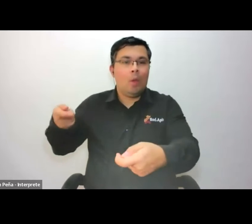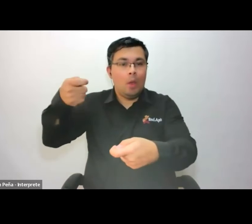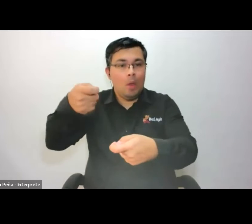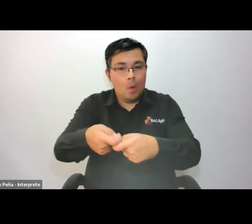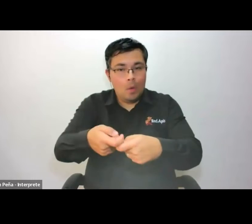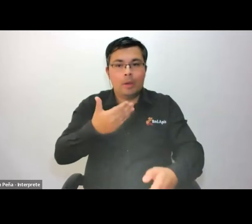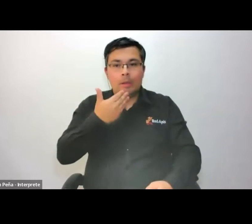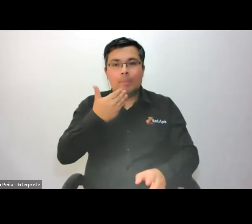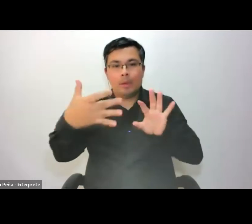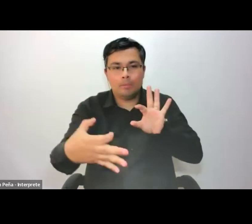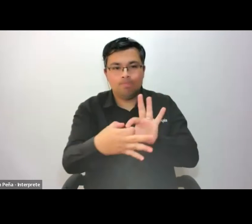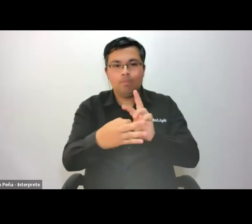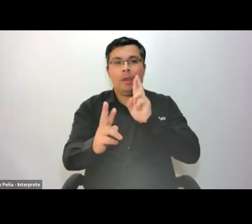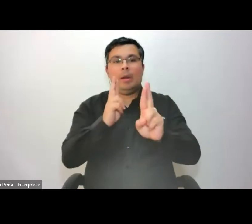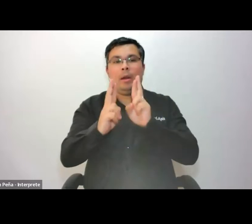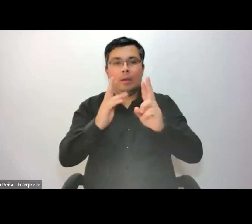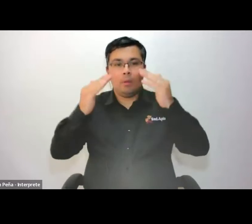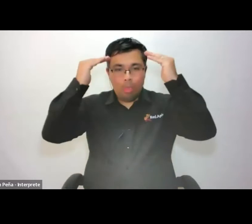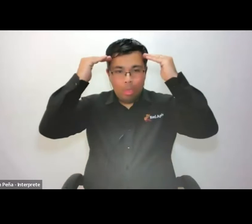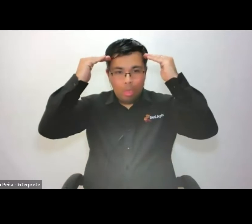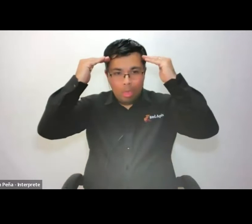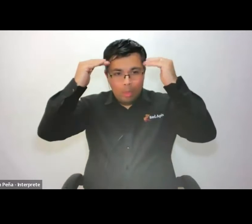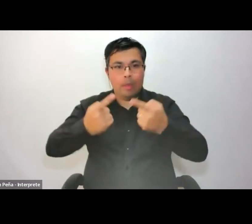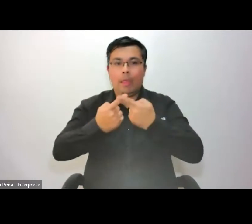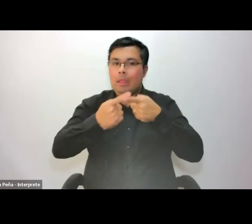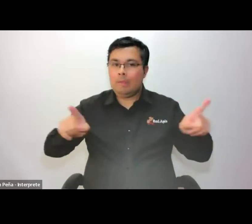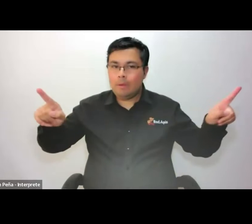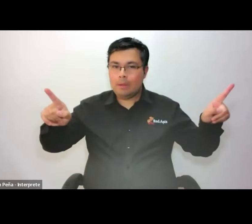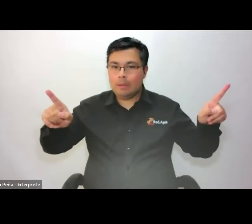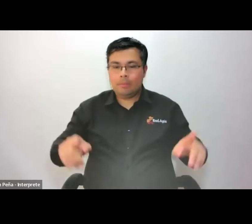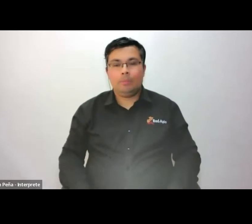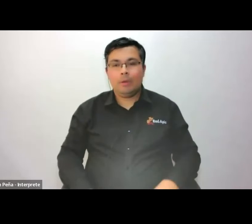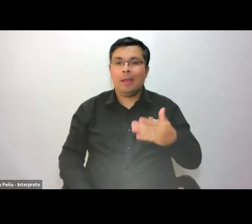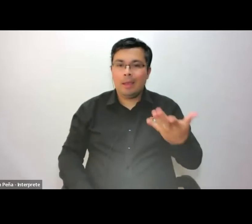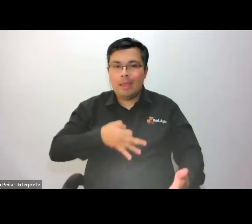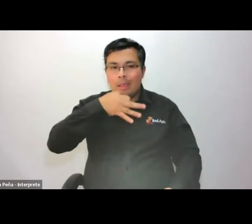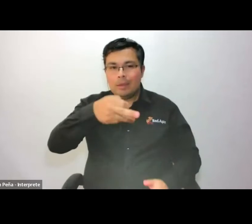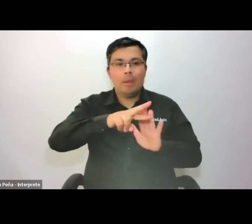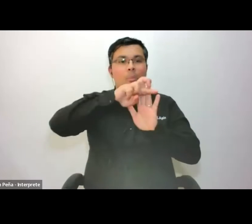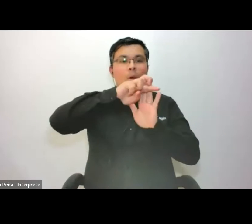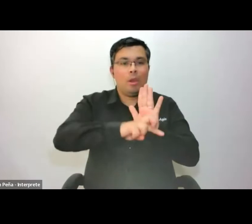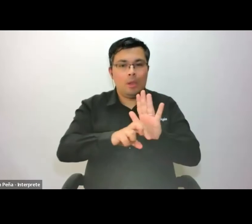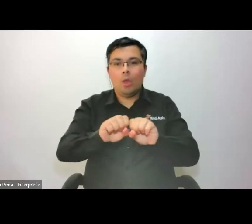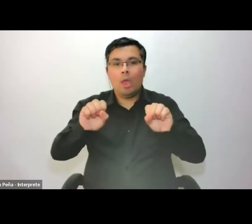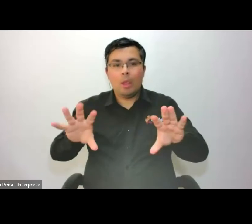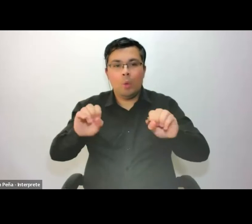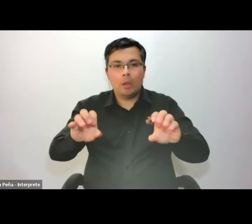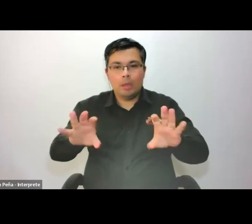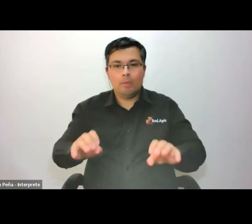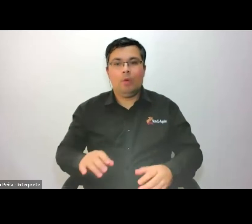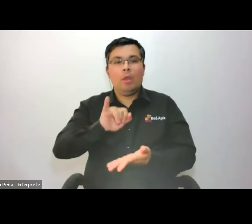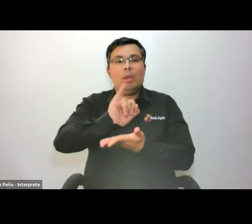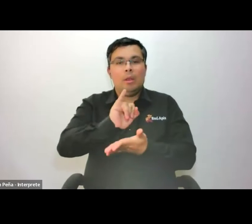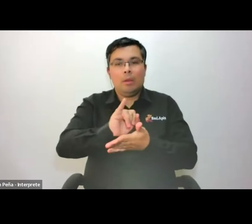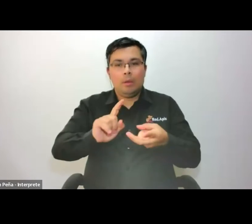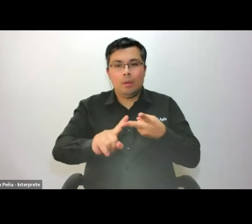Y a partir de eso, Juan Pablo bien nos relata proyecto educativo institucional, plan de mejora educativa, reglamentos